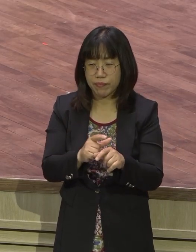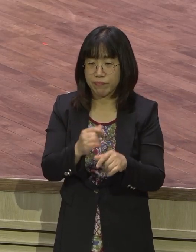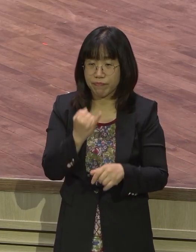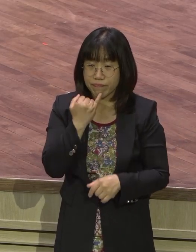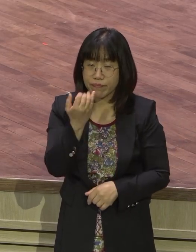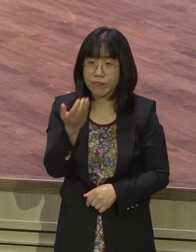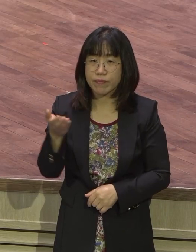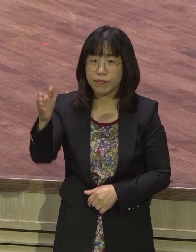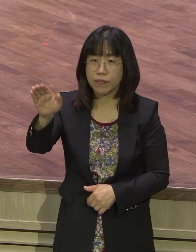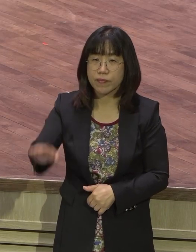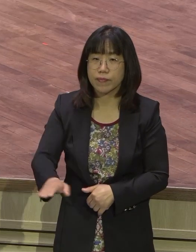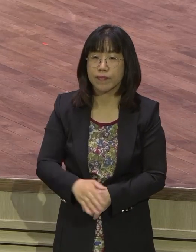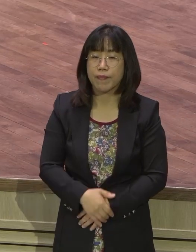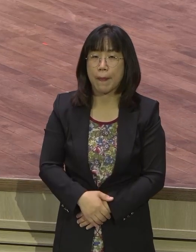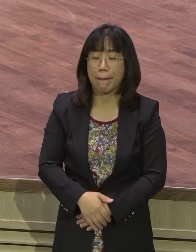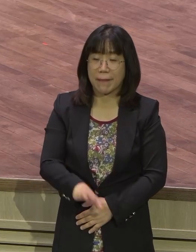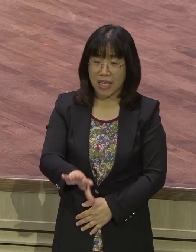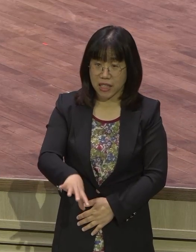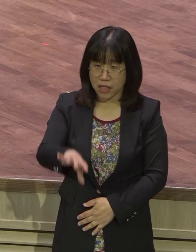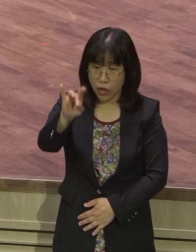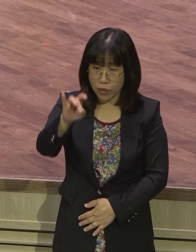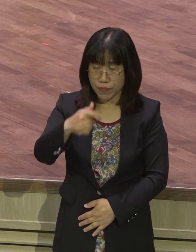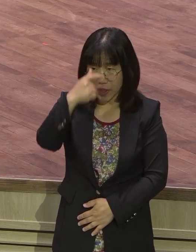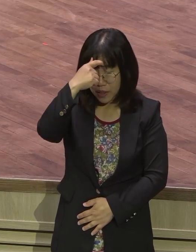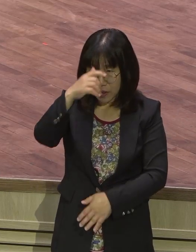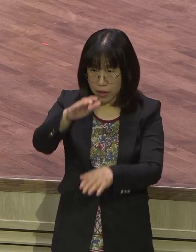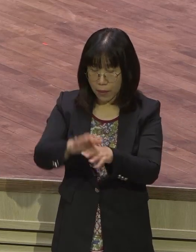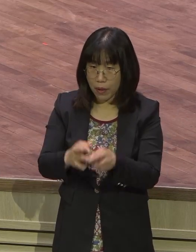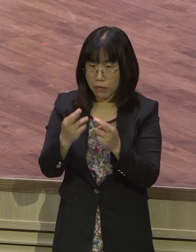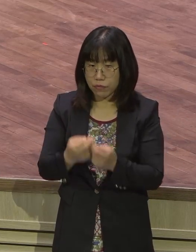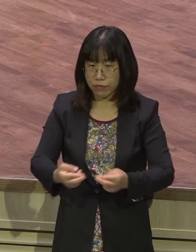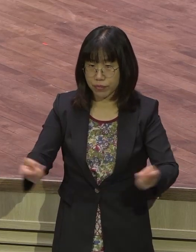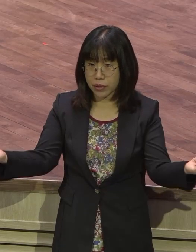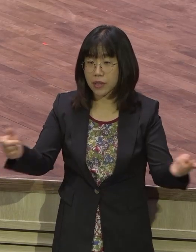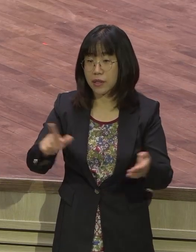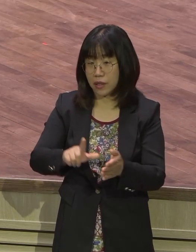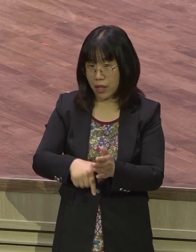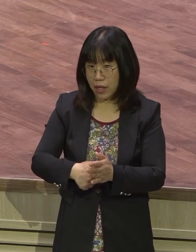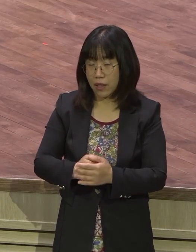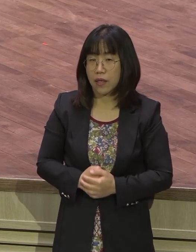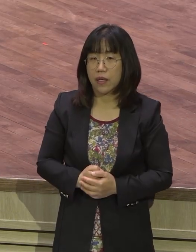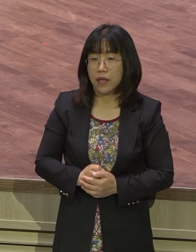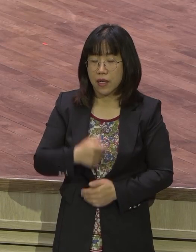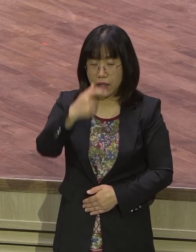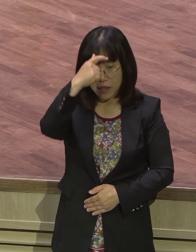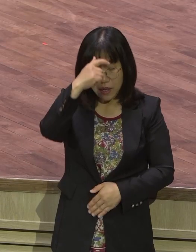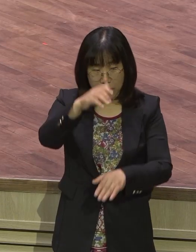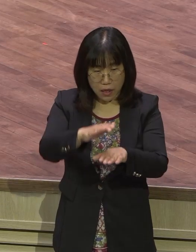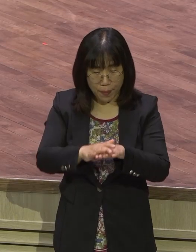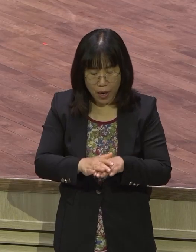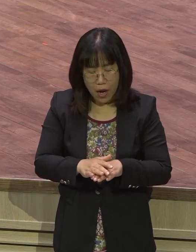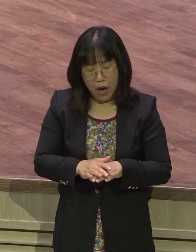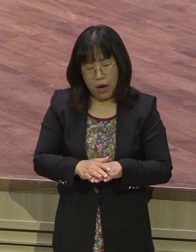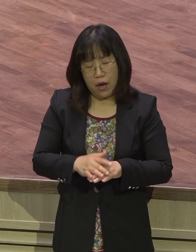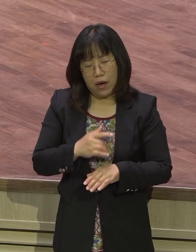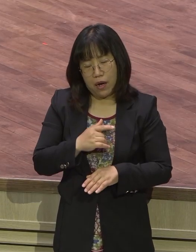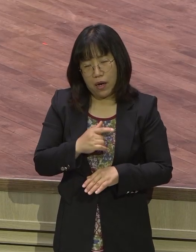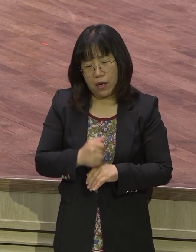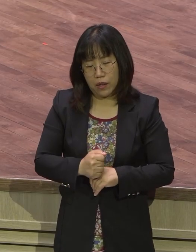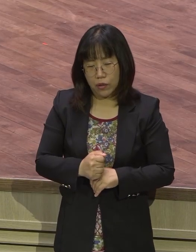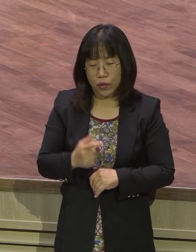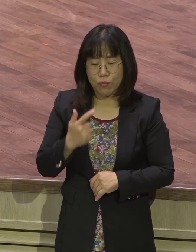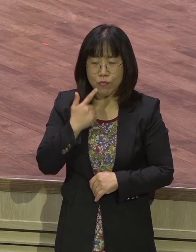처음에 현장 예배를 드릴 수 없는 상황 속에서 우리가 예배의 중요성을 절실 깨닫고 교육자나 이신형한